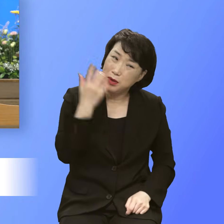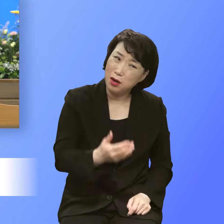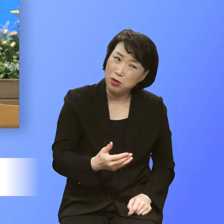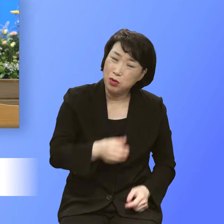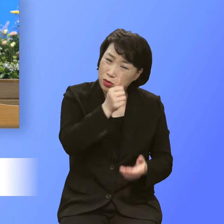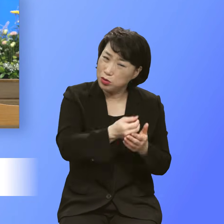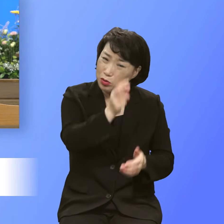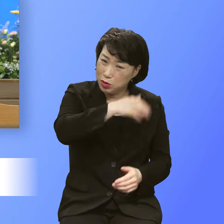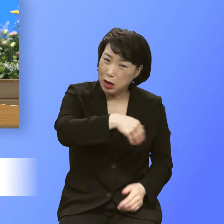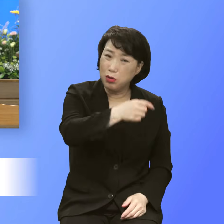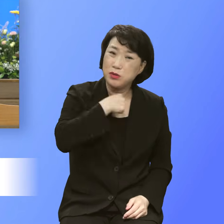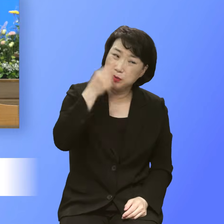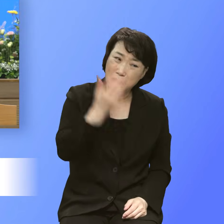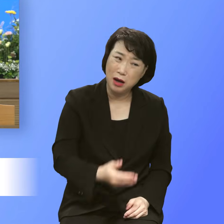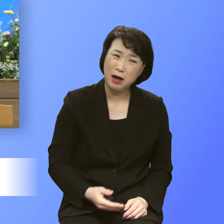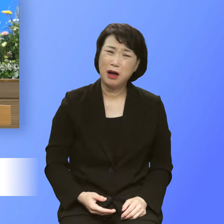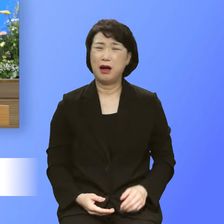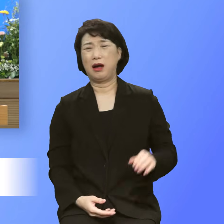말이야.